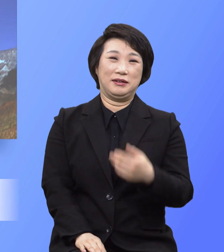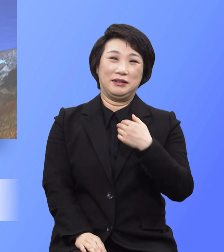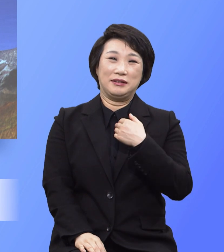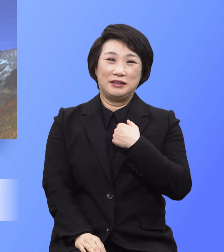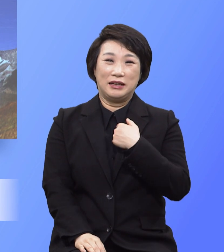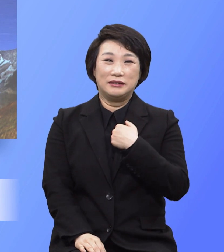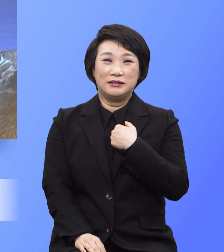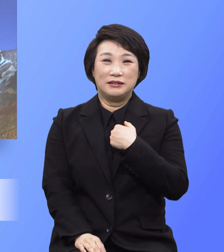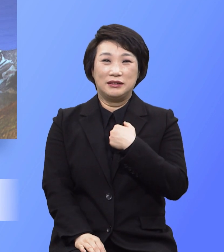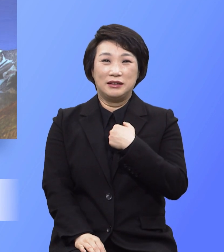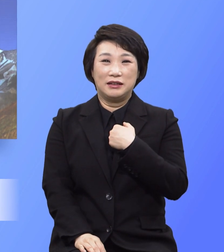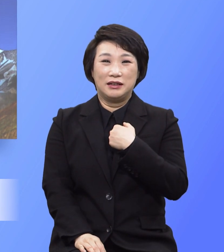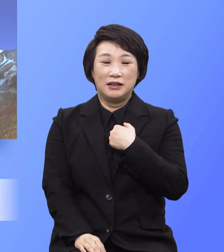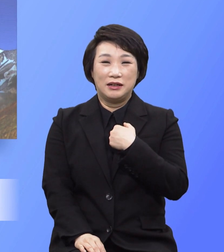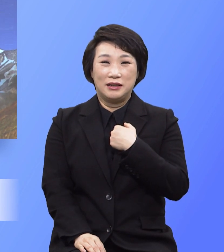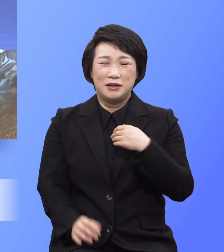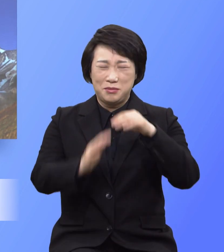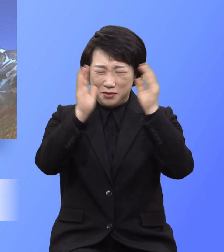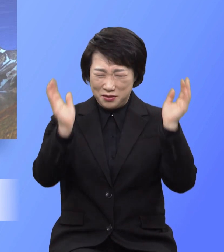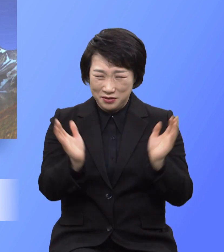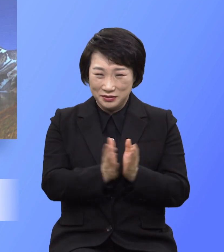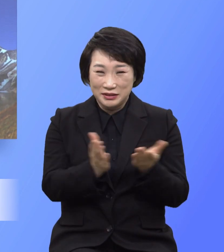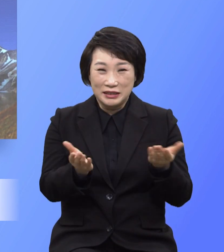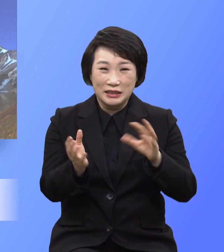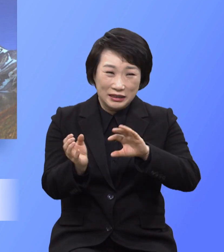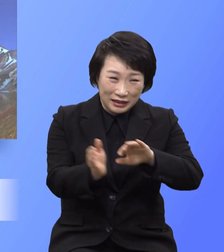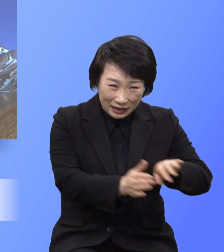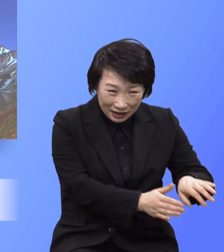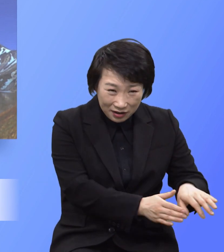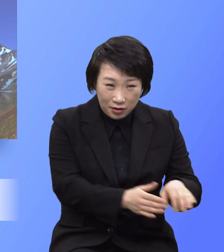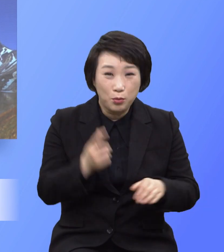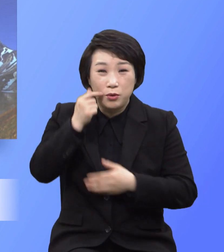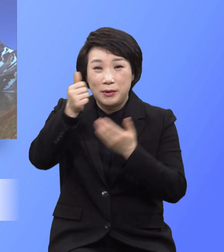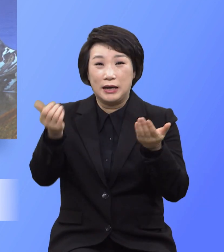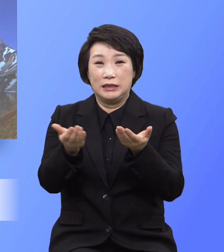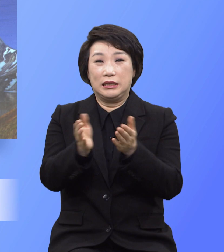저는 다 판개치고 목회 시작할 때